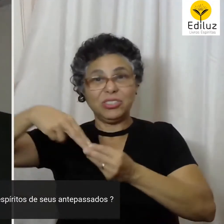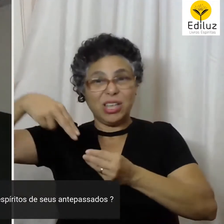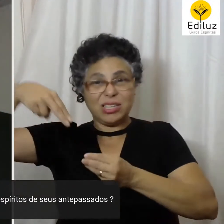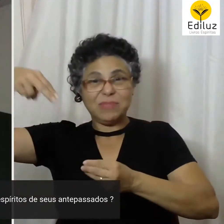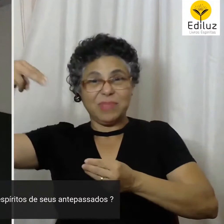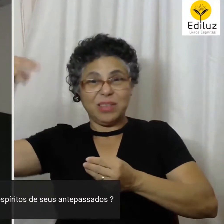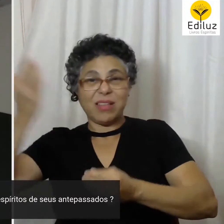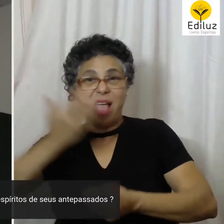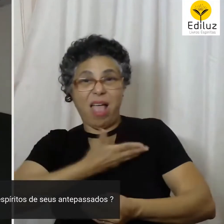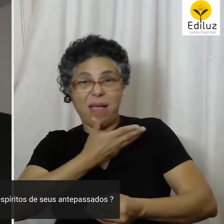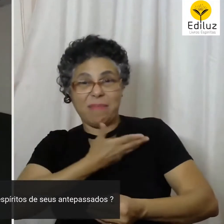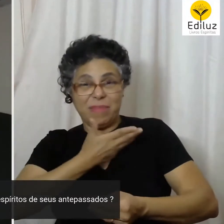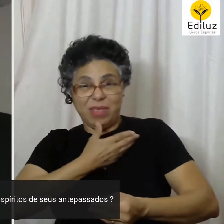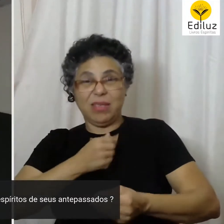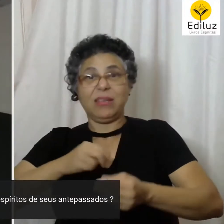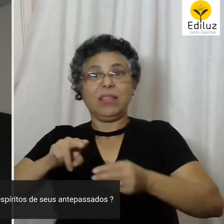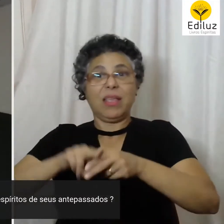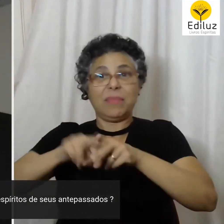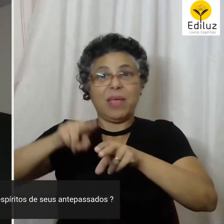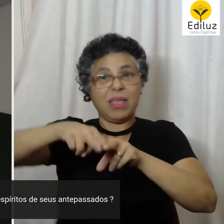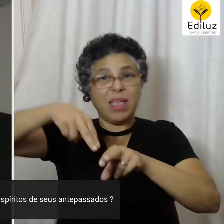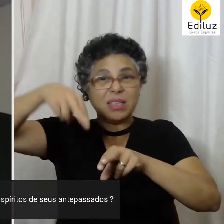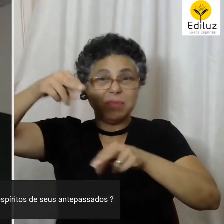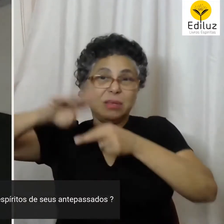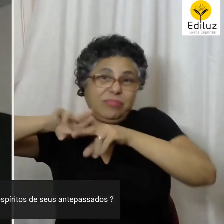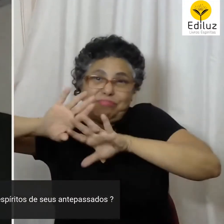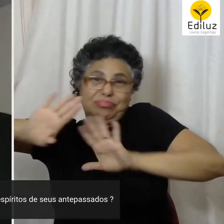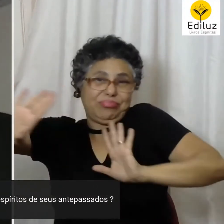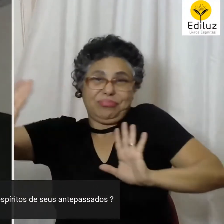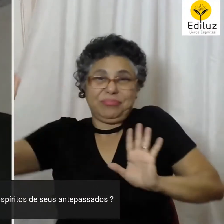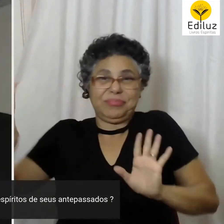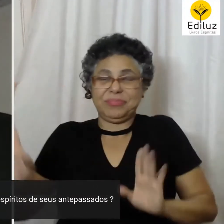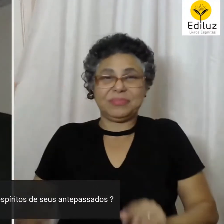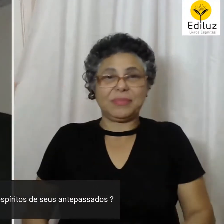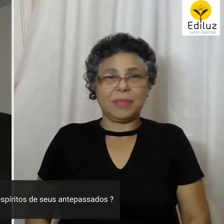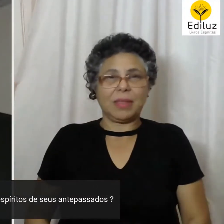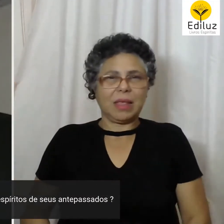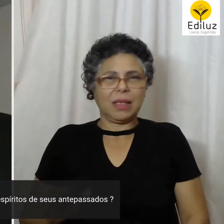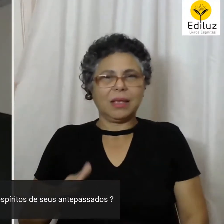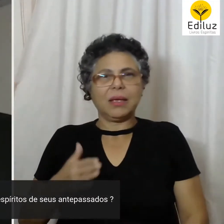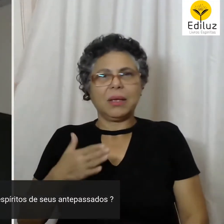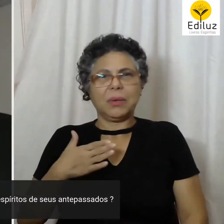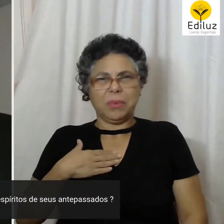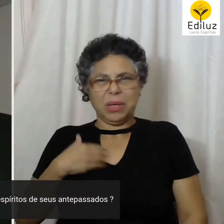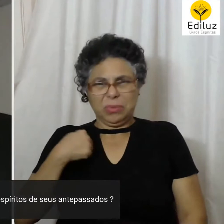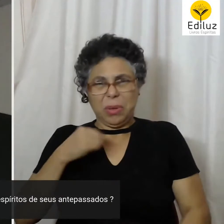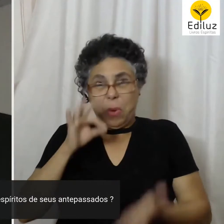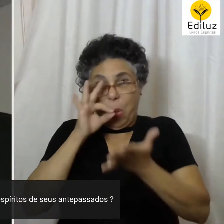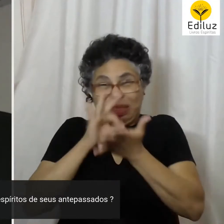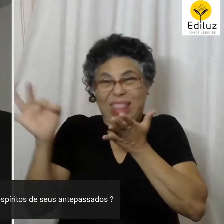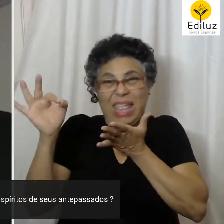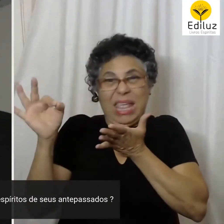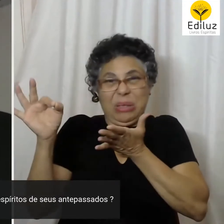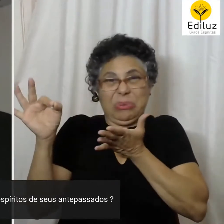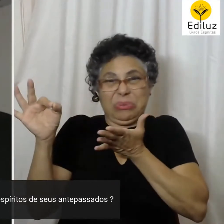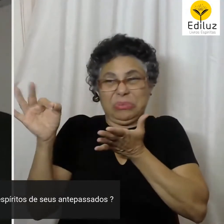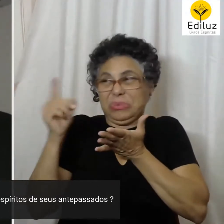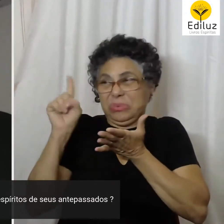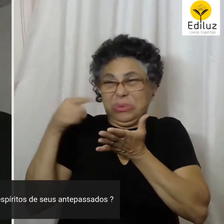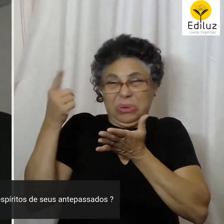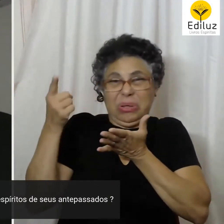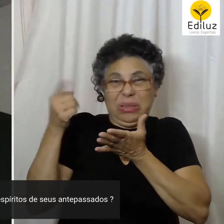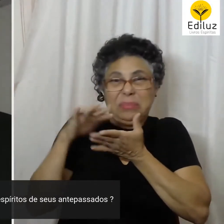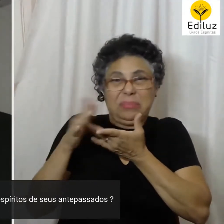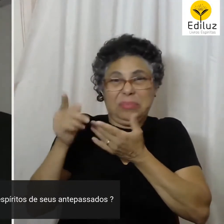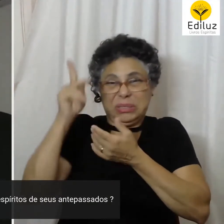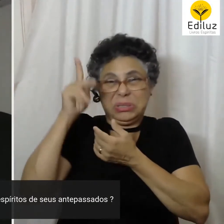cercam, que são simpáticos. Quando eu odeio alguém, eu não